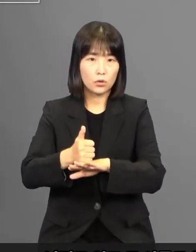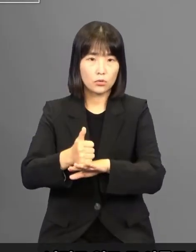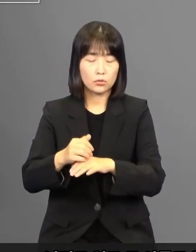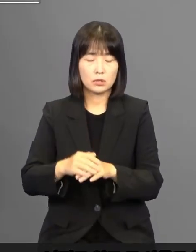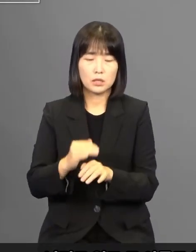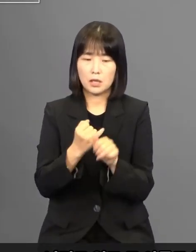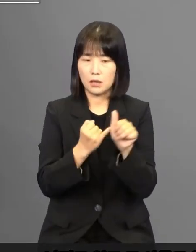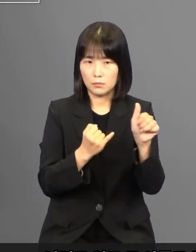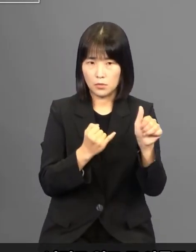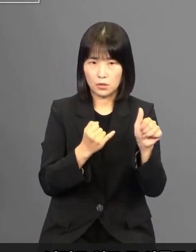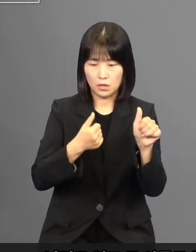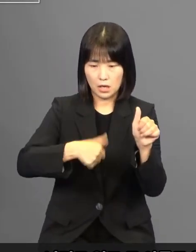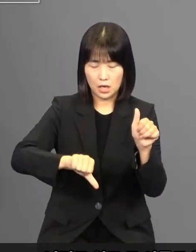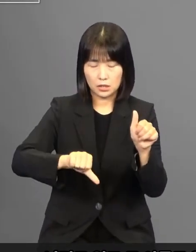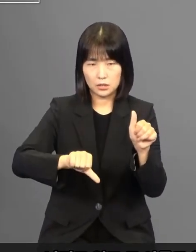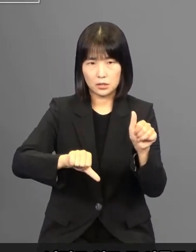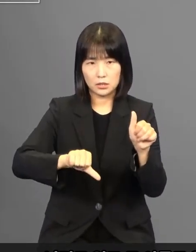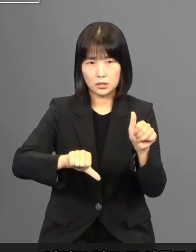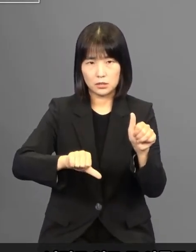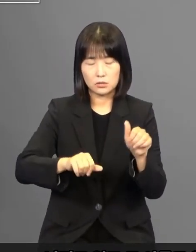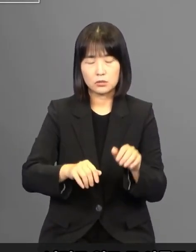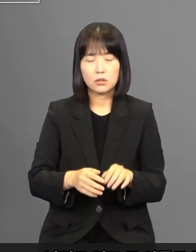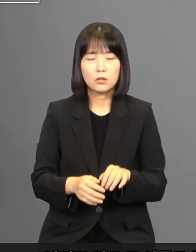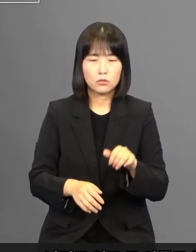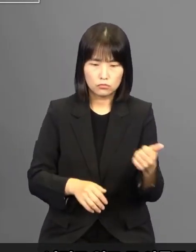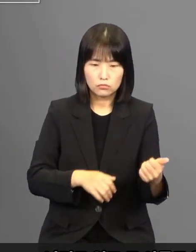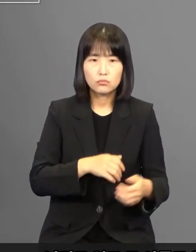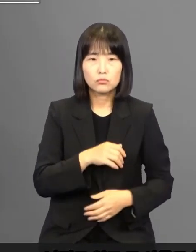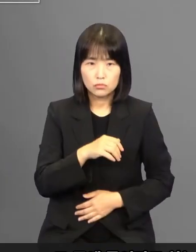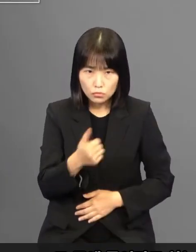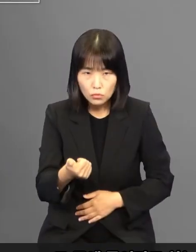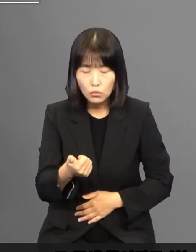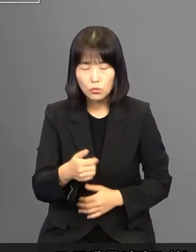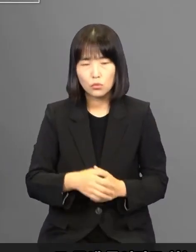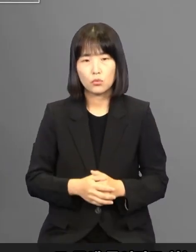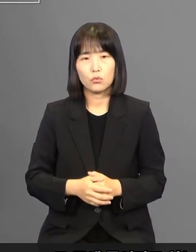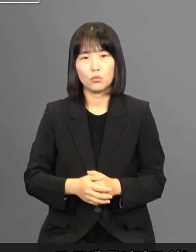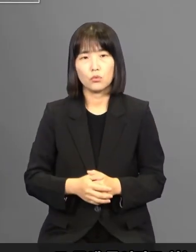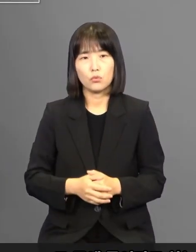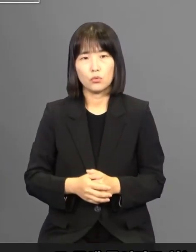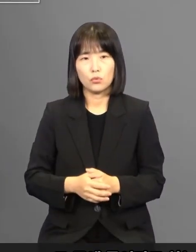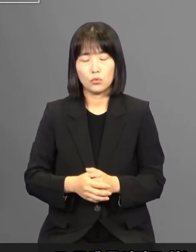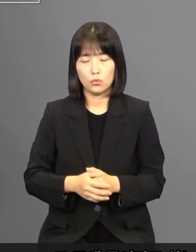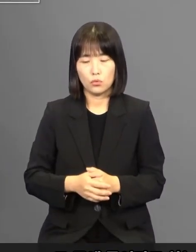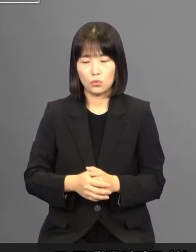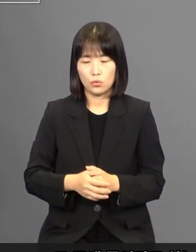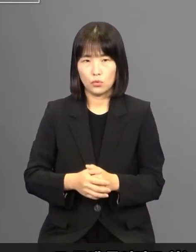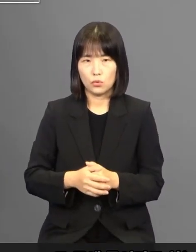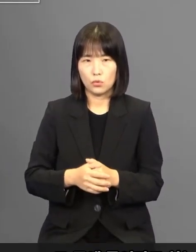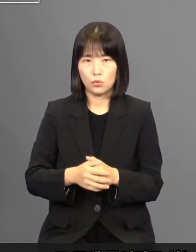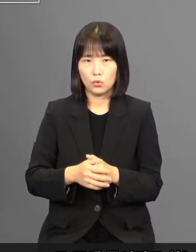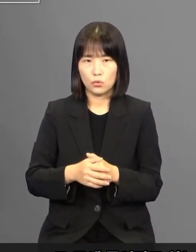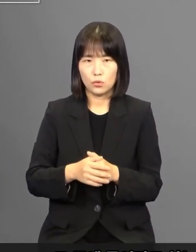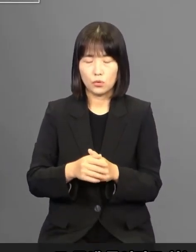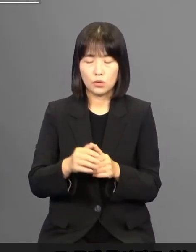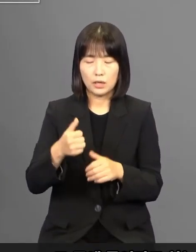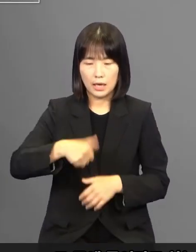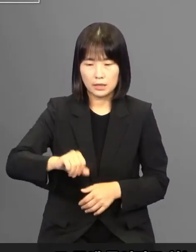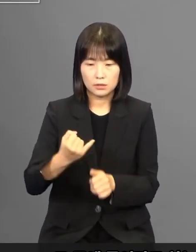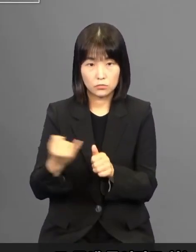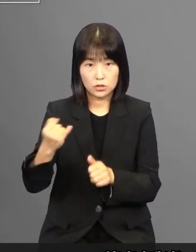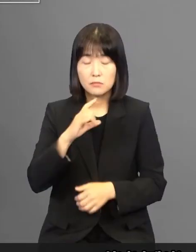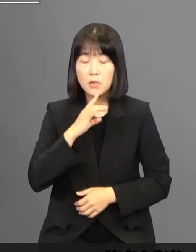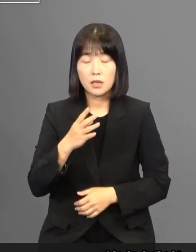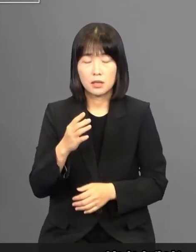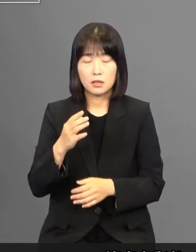남편도 잃고 두 아들도 잃고 결국 이제 며느리만 남게 되었는데 그 중에 이 룻이라고 하는 며느리와 함께 돌아오게